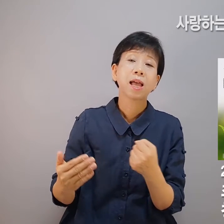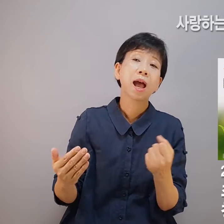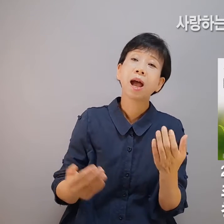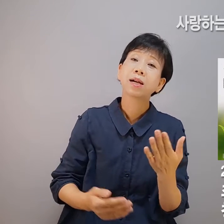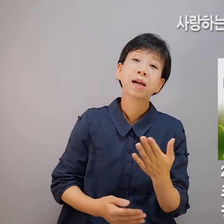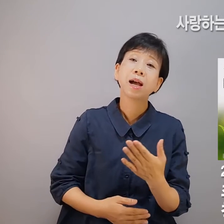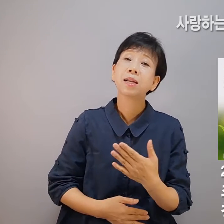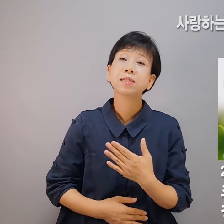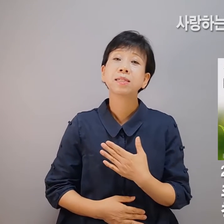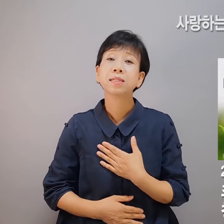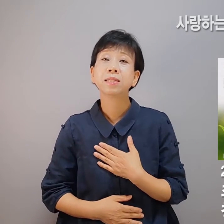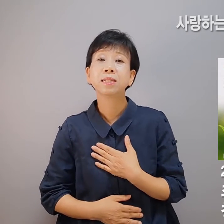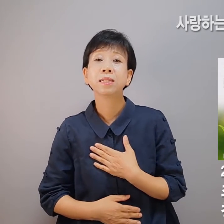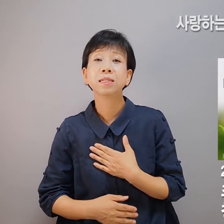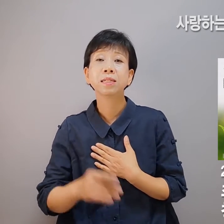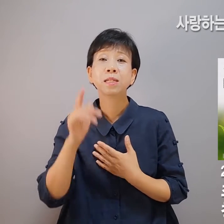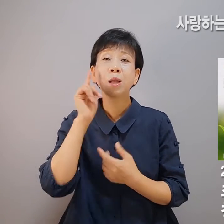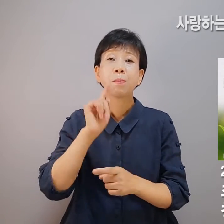은혜